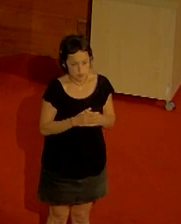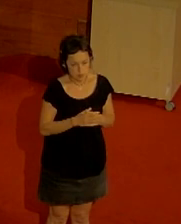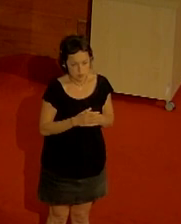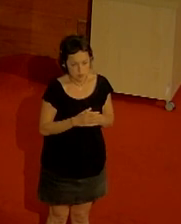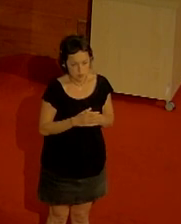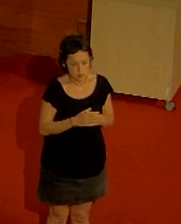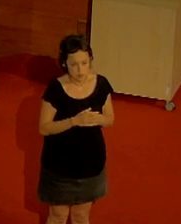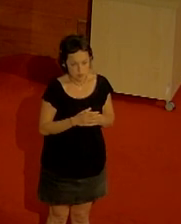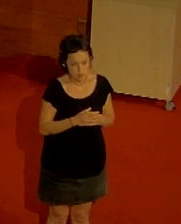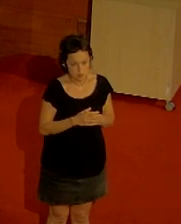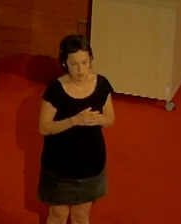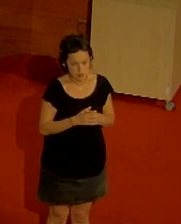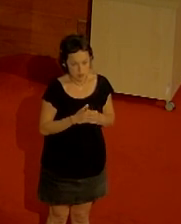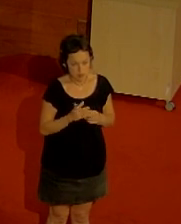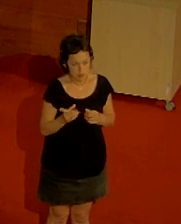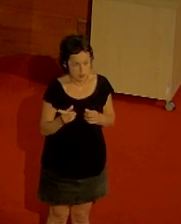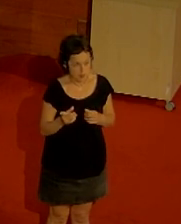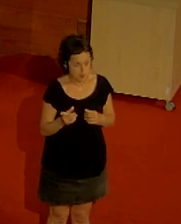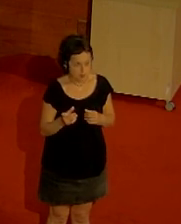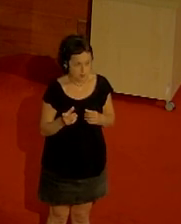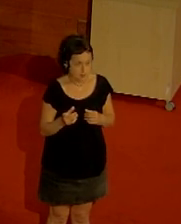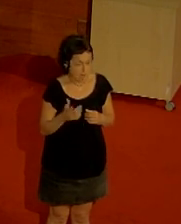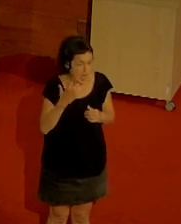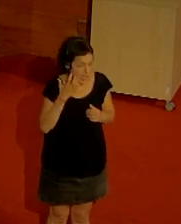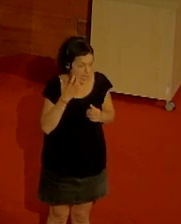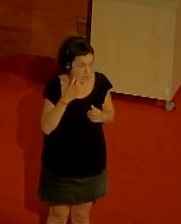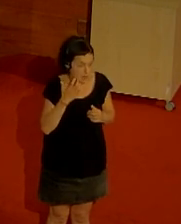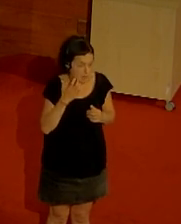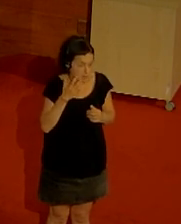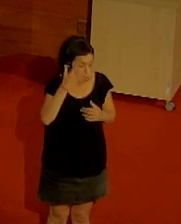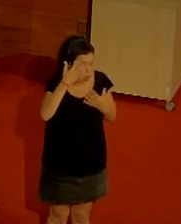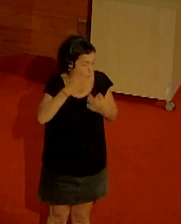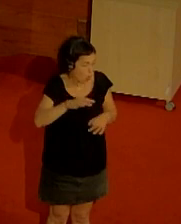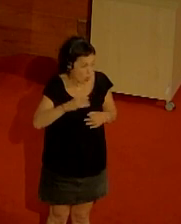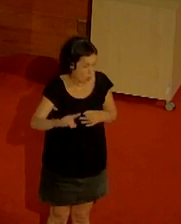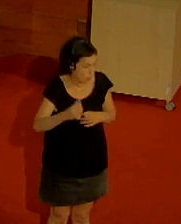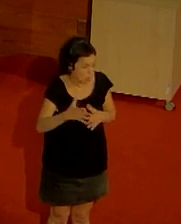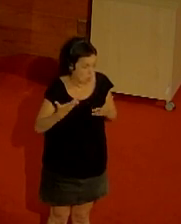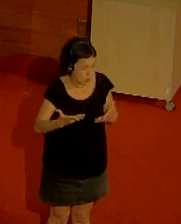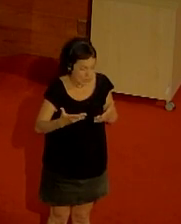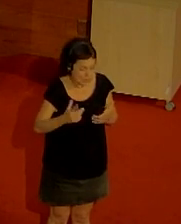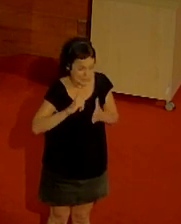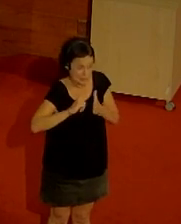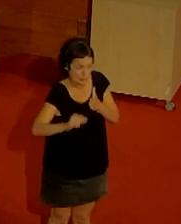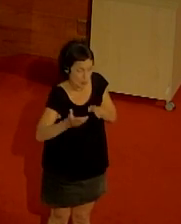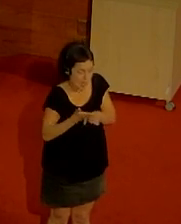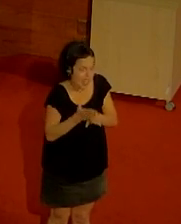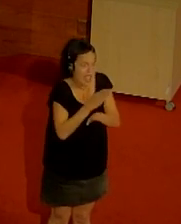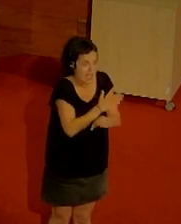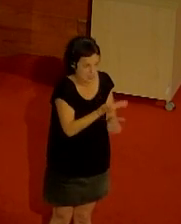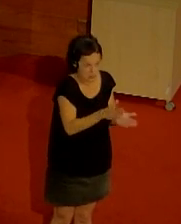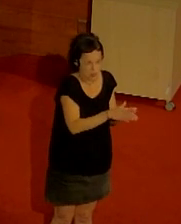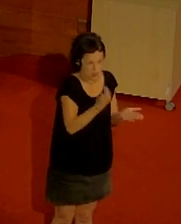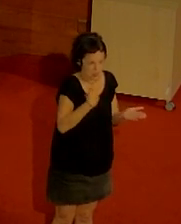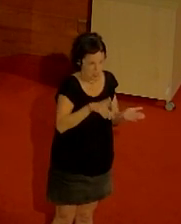Probablemente fue raro que llegara hasta allí. Lo más normal es que hubiera muerto antes de salir, porque había sido torturado en Libia y por